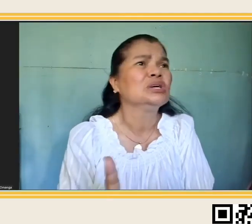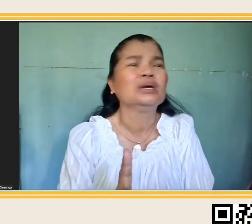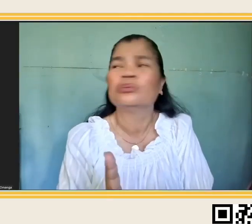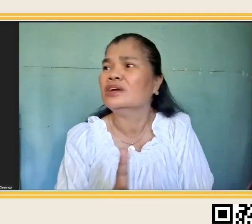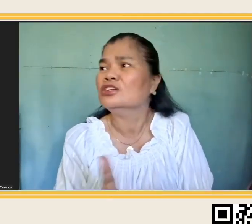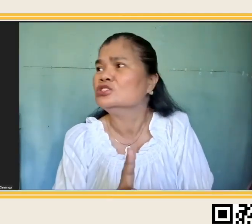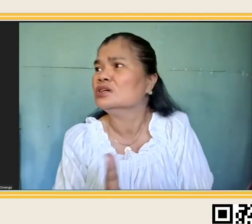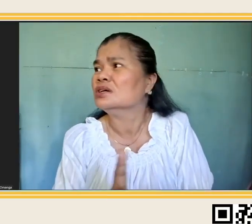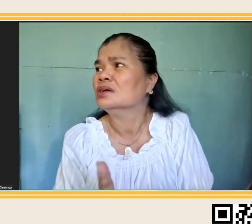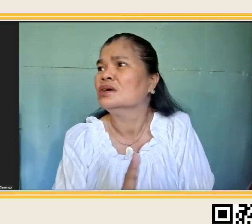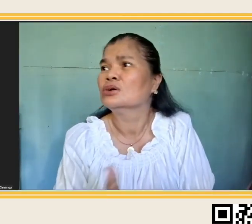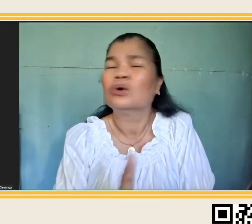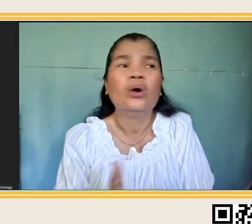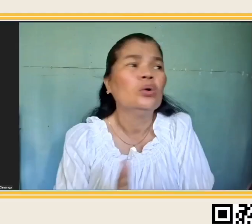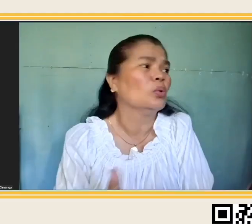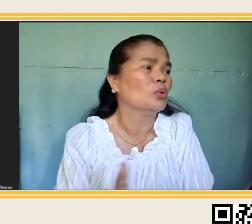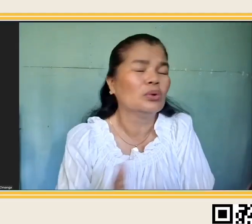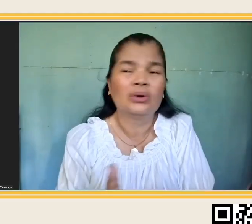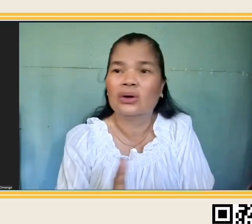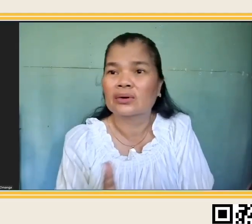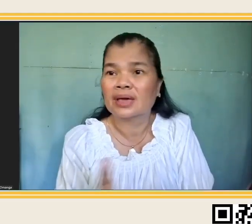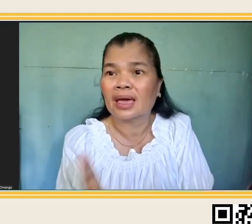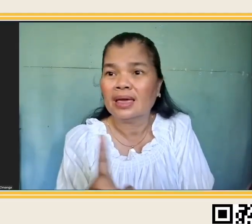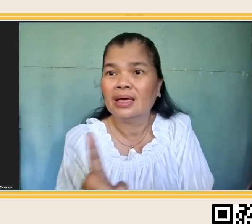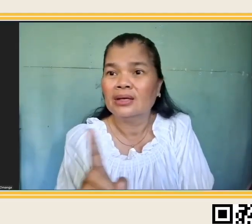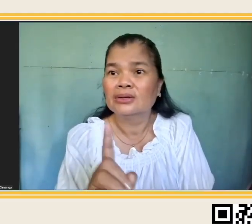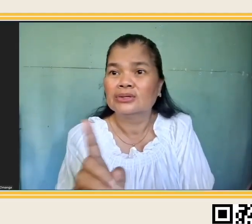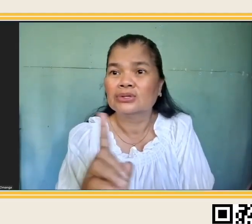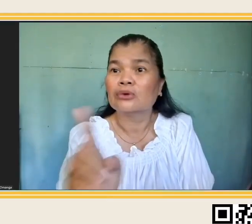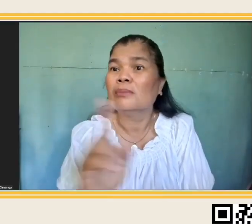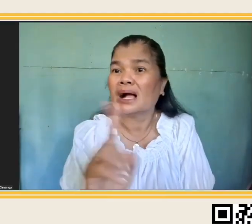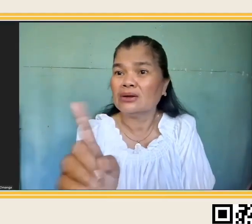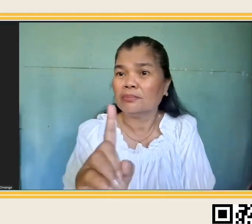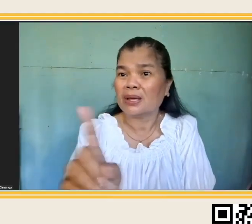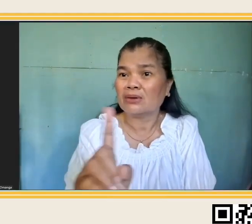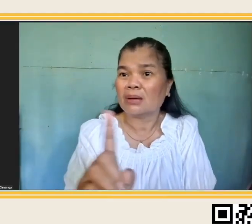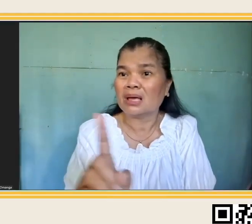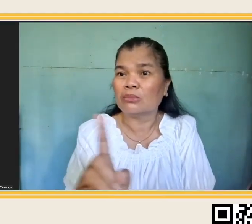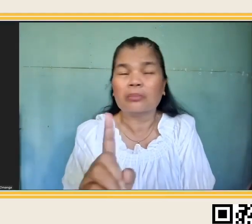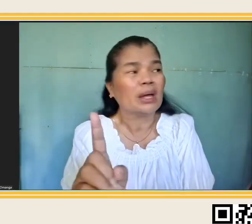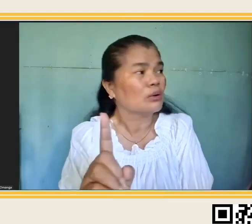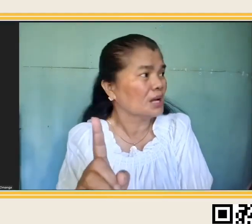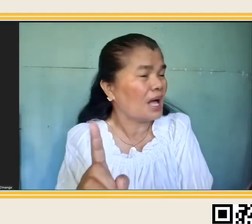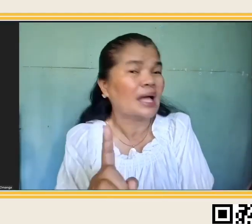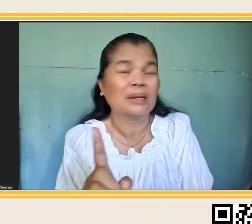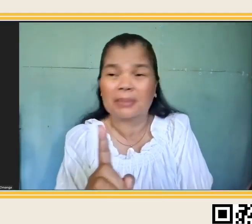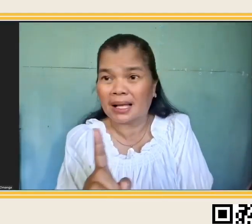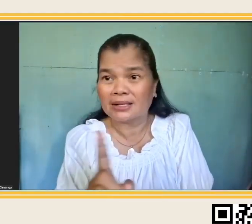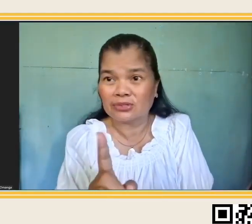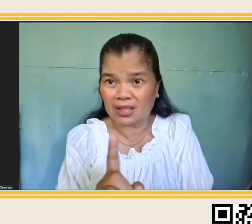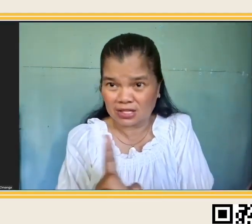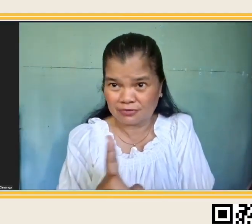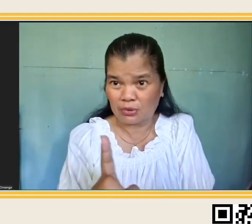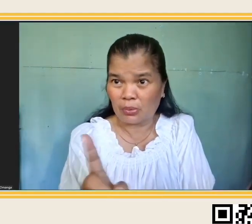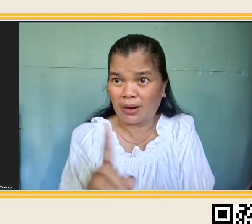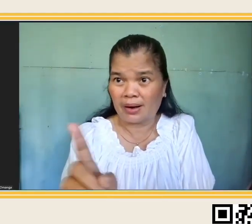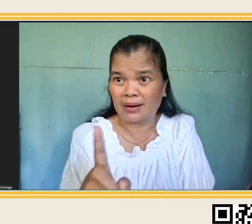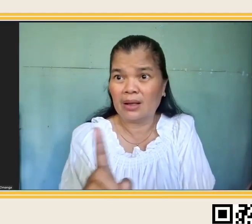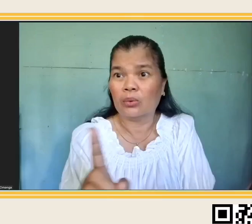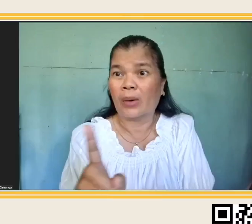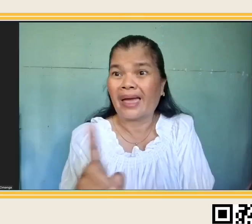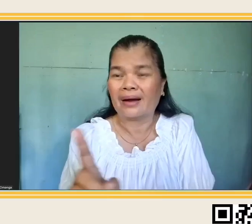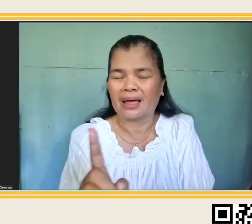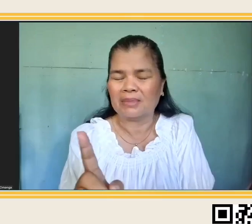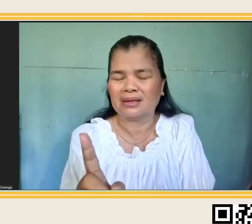is she? Where did she go? Okay? So, gumaganon pa yung kamay mo, pero naghahanap ka. So, that is for